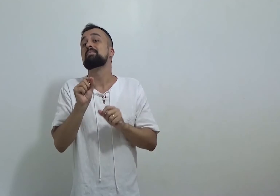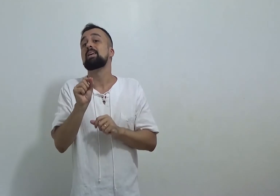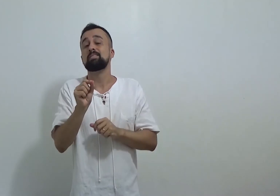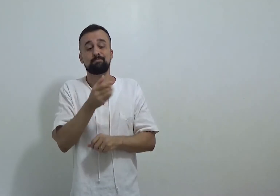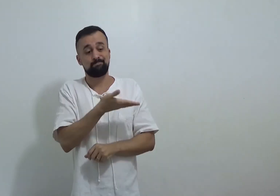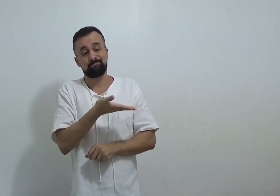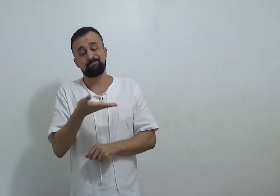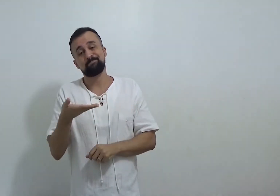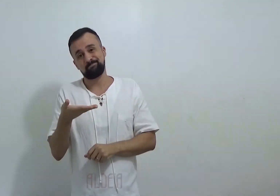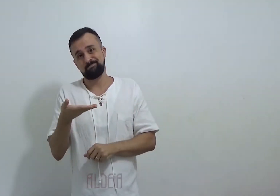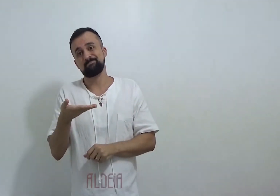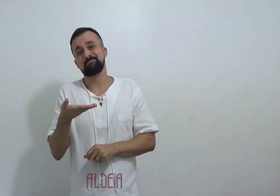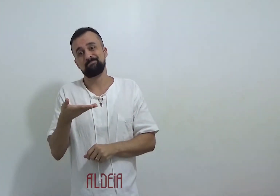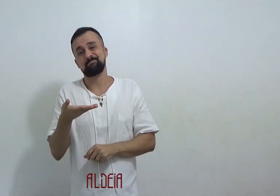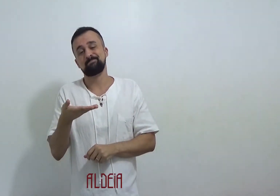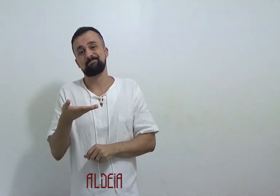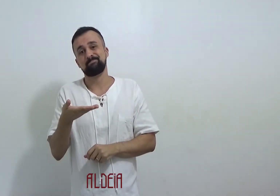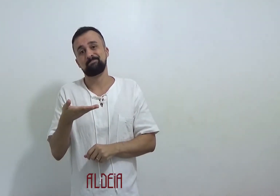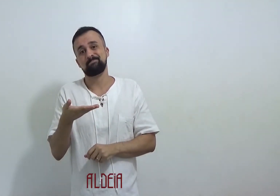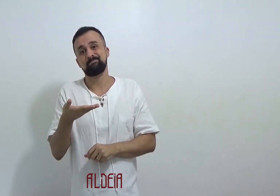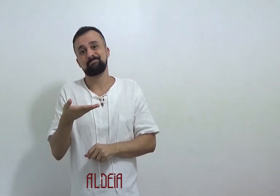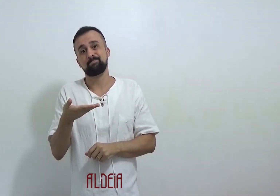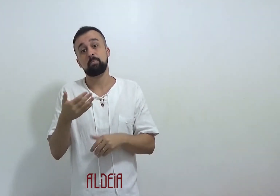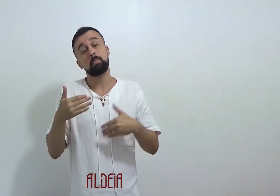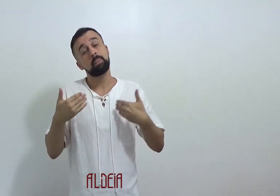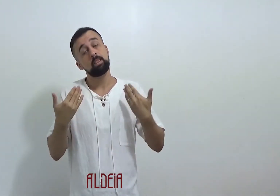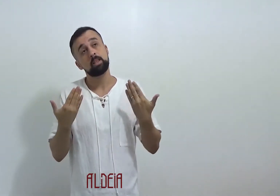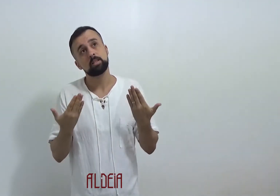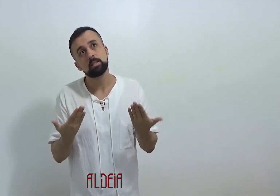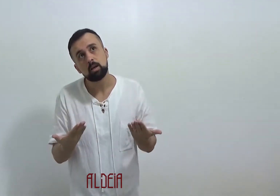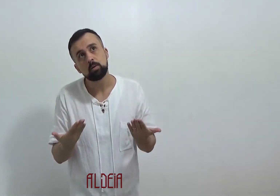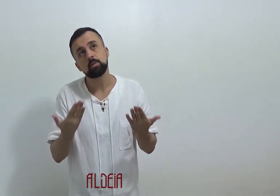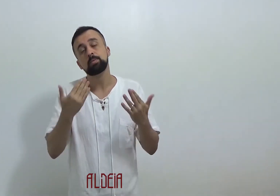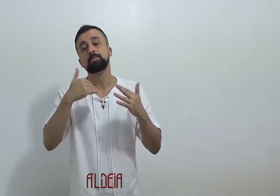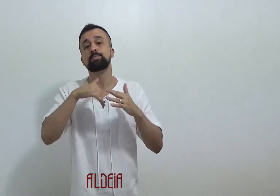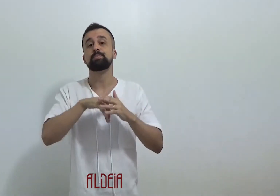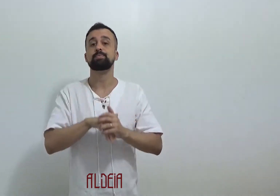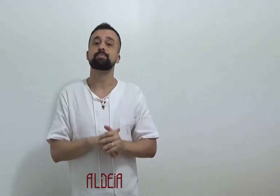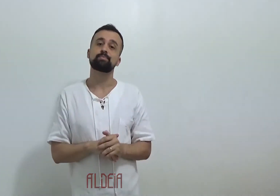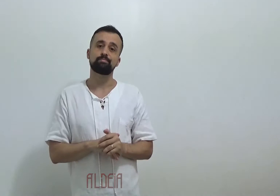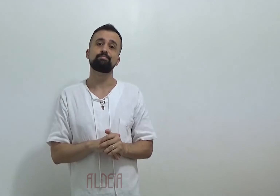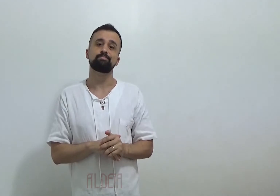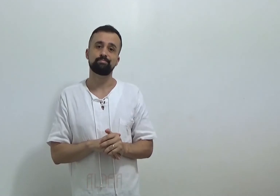se identificam e se representam é aldeia.